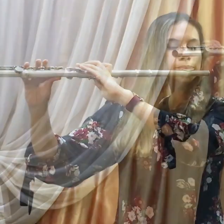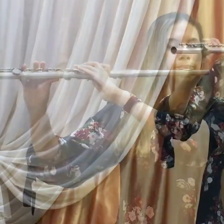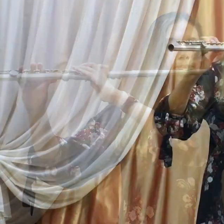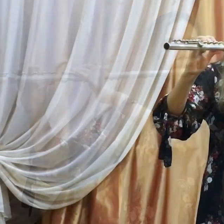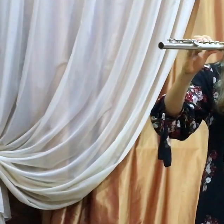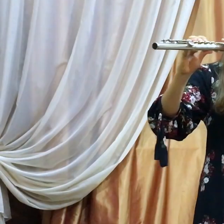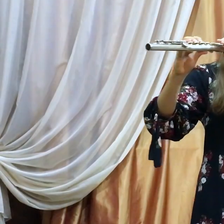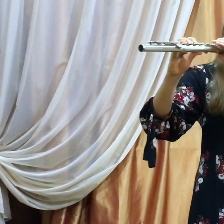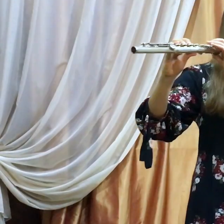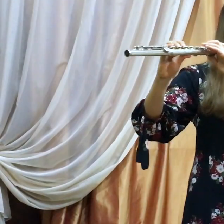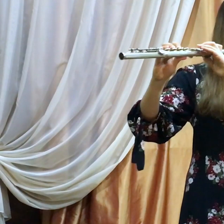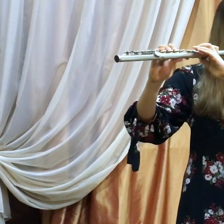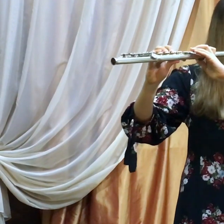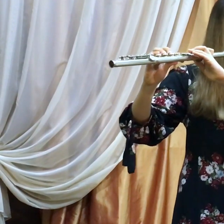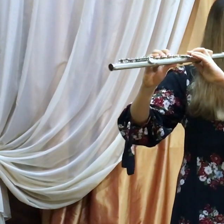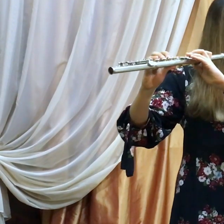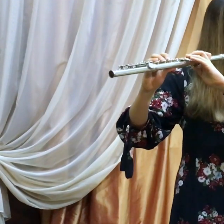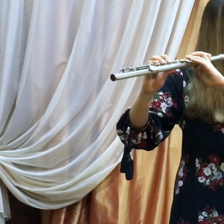2